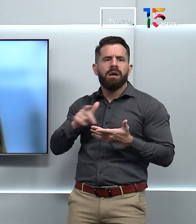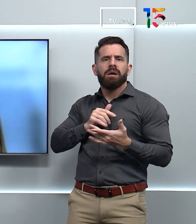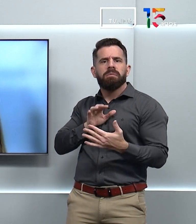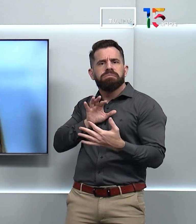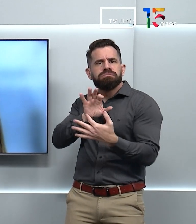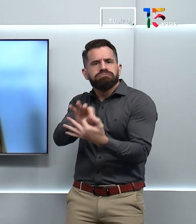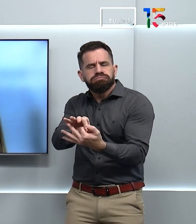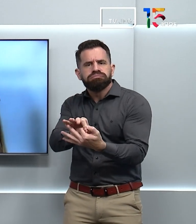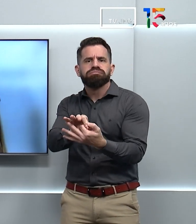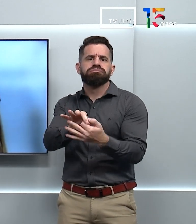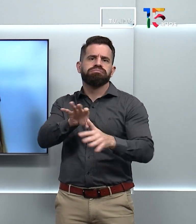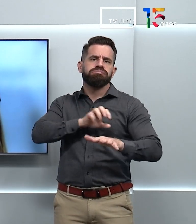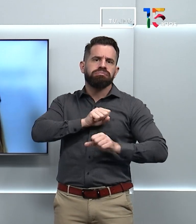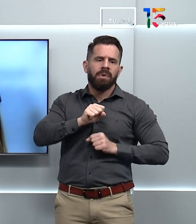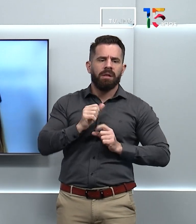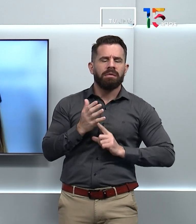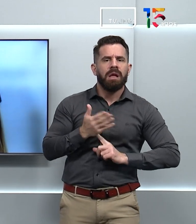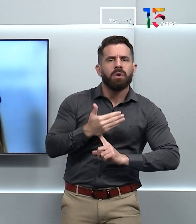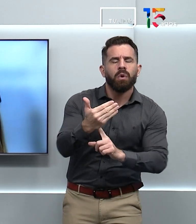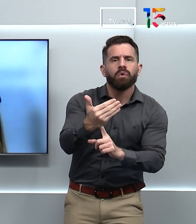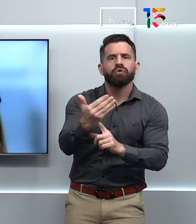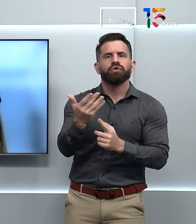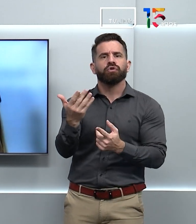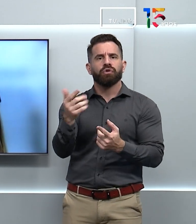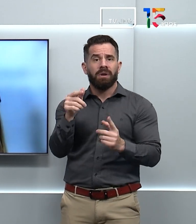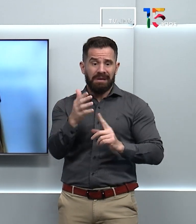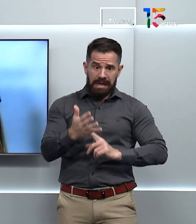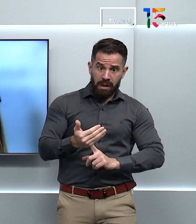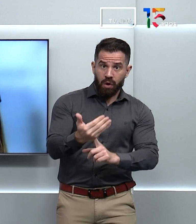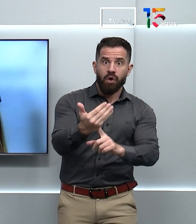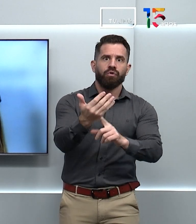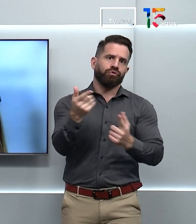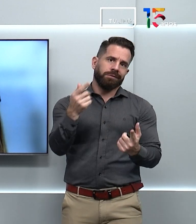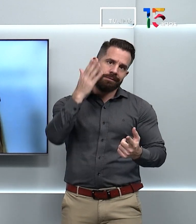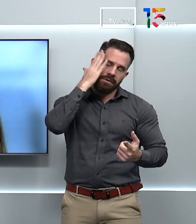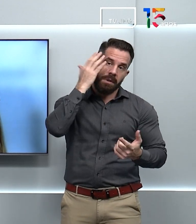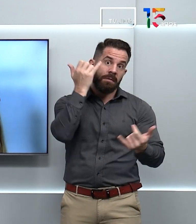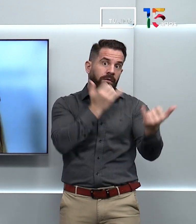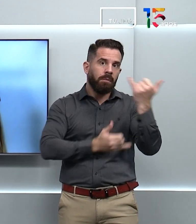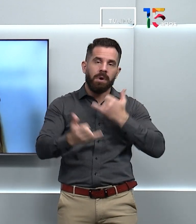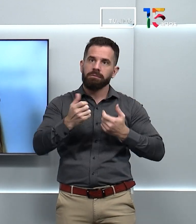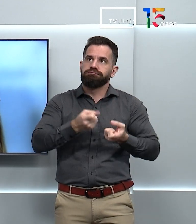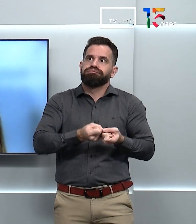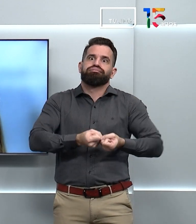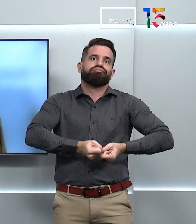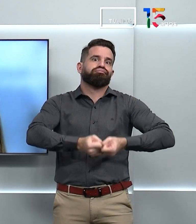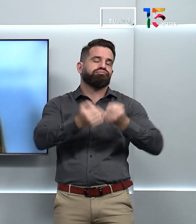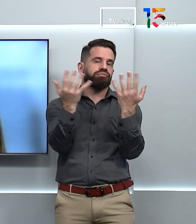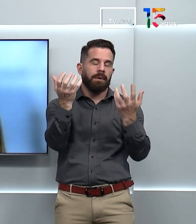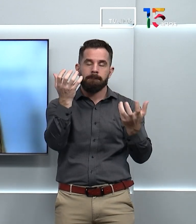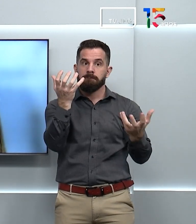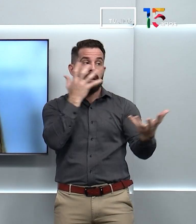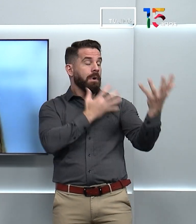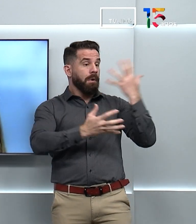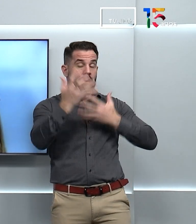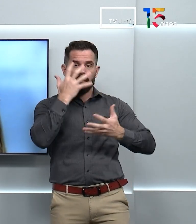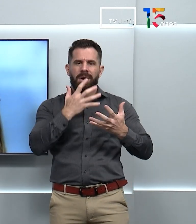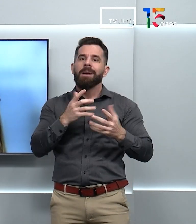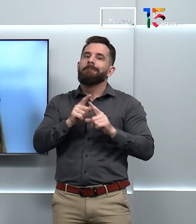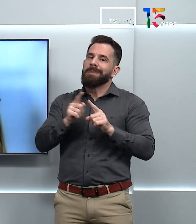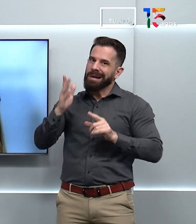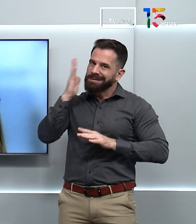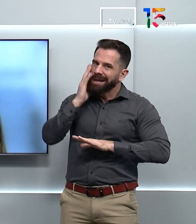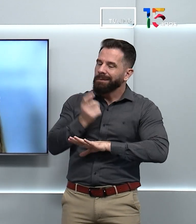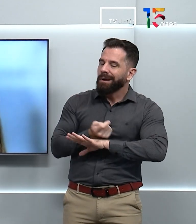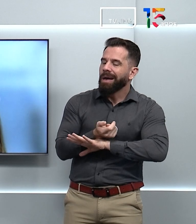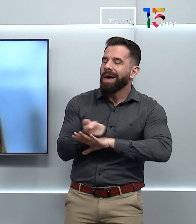eles consomem por meio dessas tecnologias, né? A gente sabe que ultimamente existe aí um campo muito fecundo para a